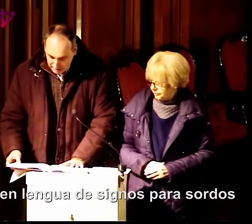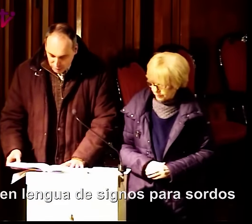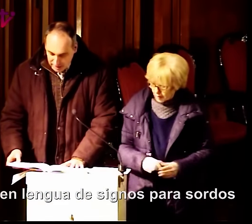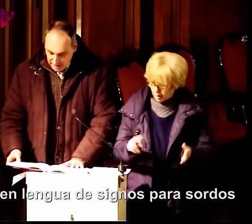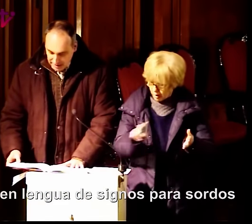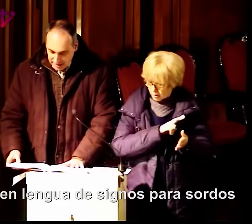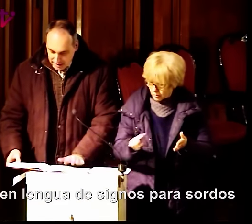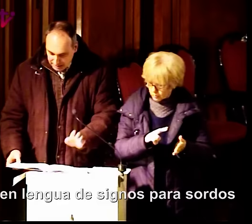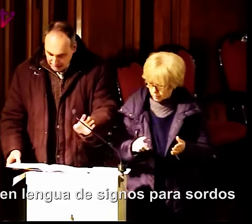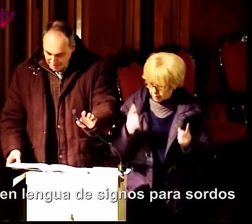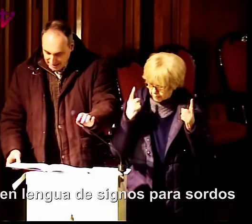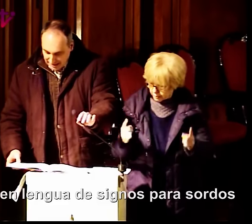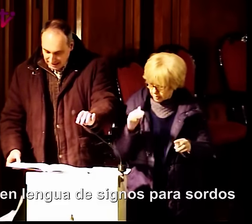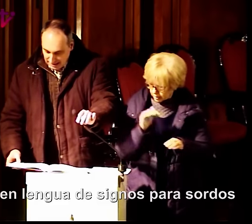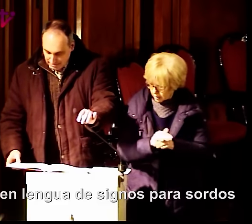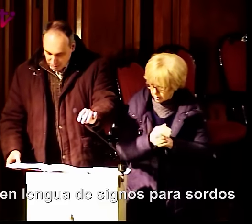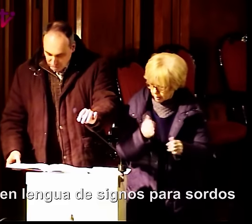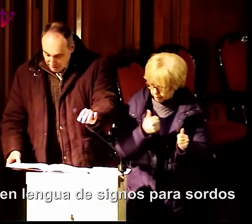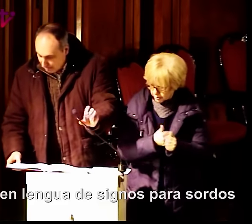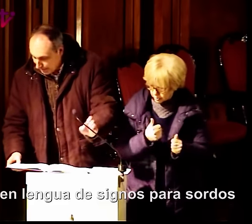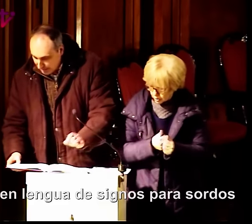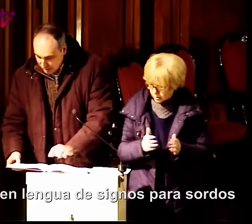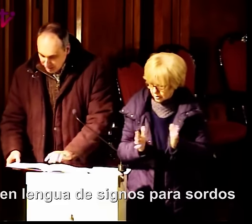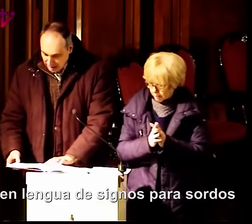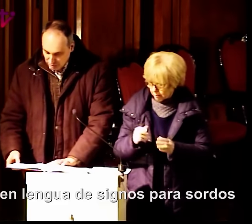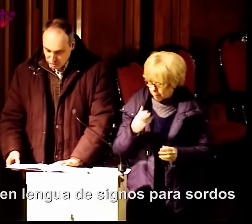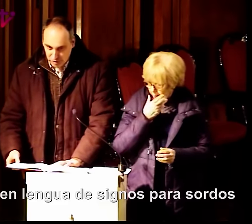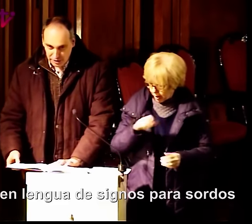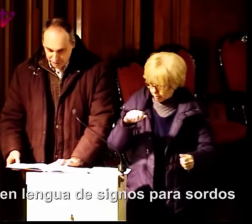Lectura de la primera carta del apóstol San Pablo a los Corintios.